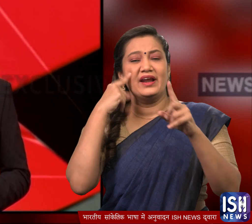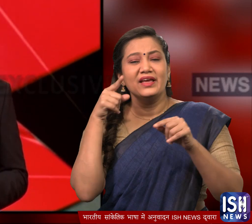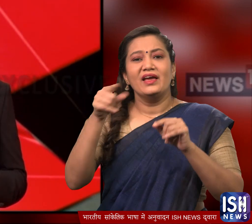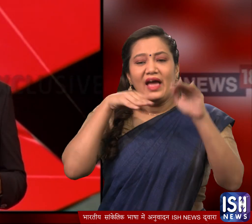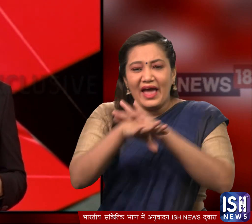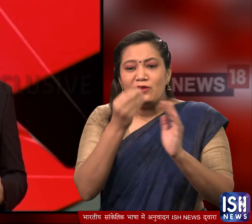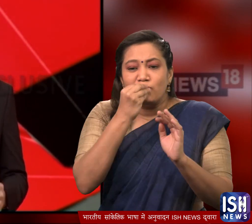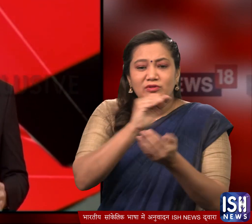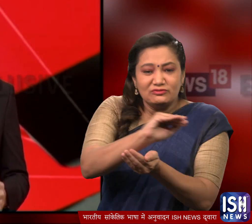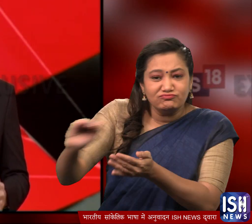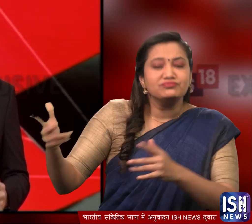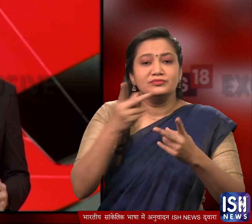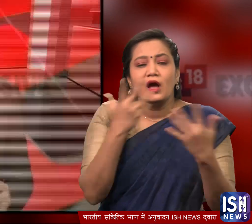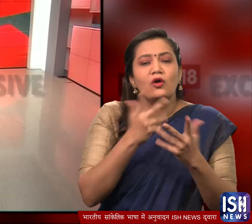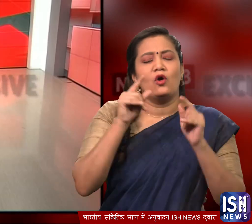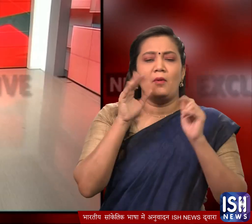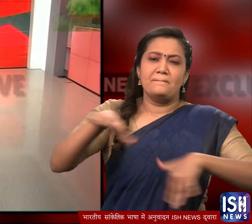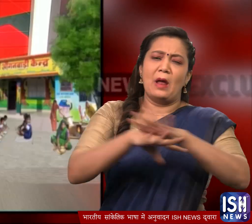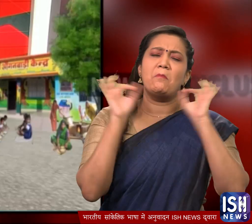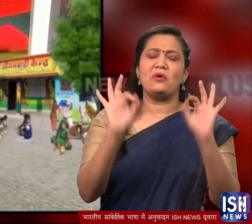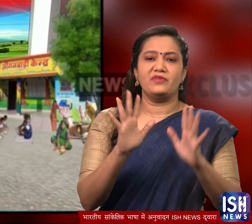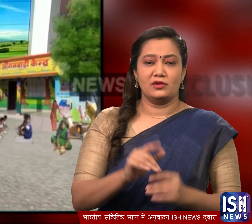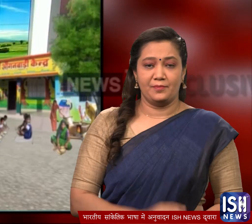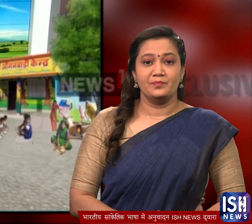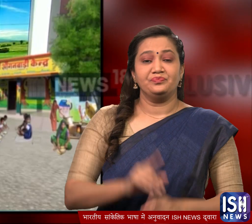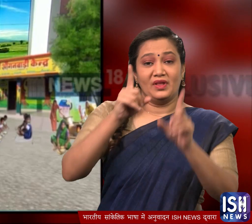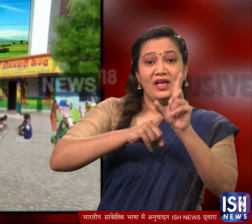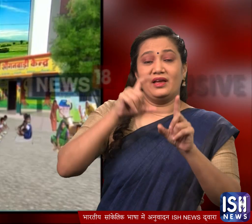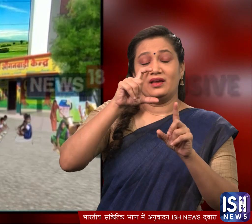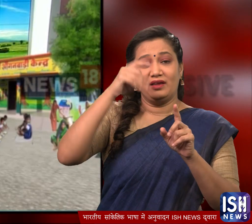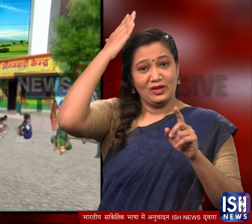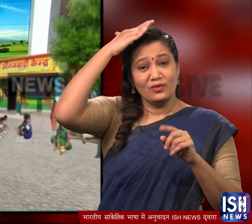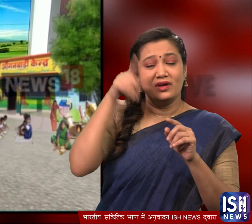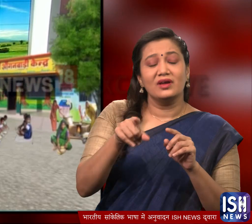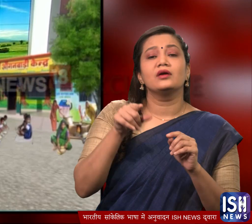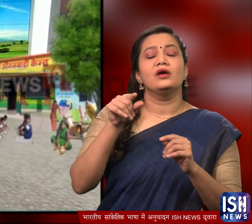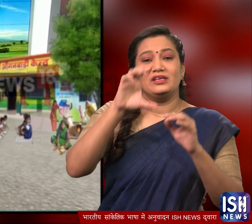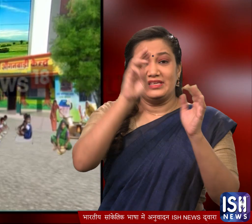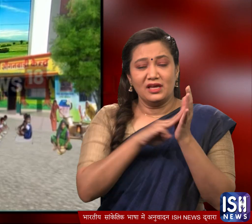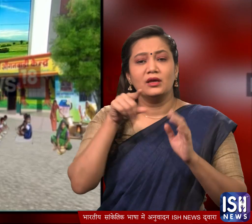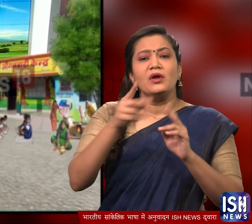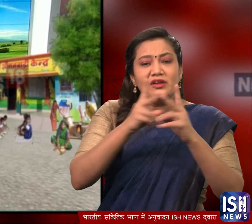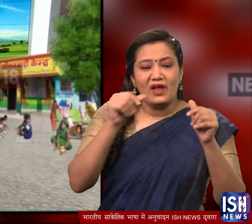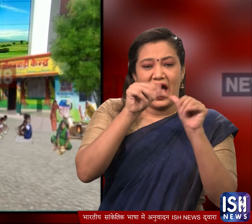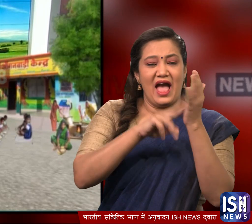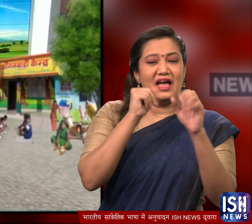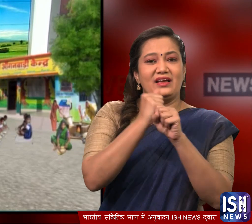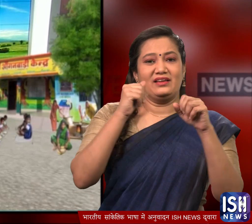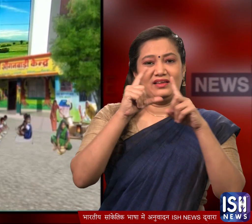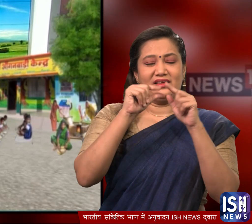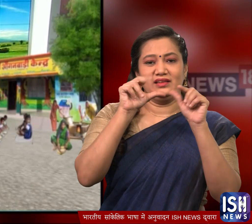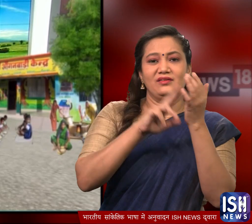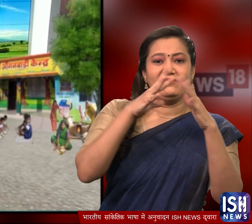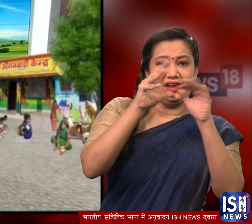तैयार किया है। न्यूज़ 18 के अजीत सिंह की रिपोर्ट है कि मुख्यमंत्री योगी आदित्यनाथ के निर्देश पर बाल विकास विभाग ने राज्य के सभी